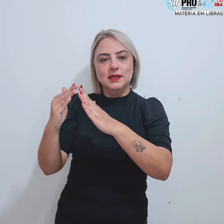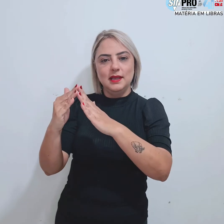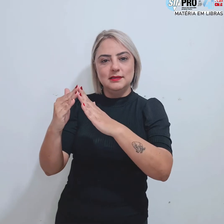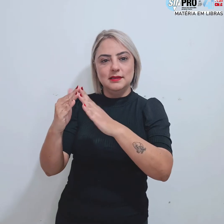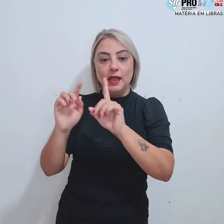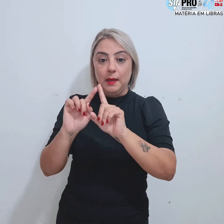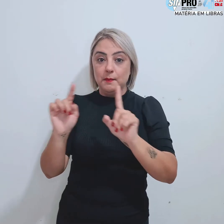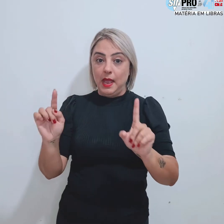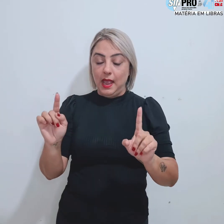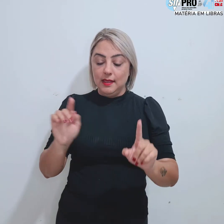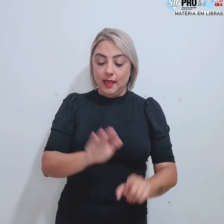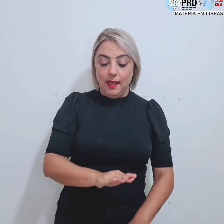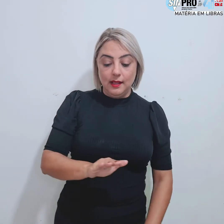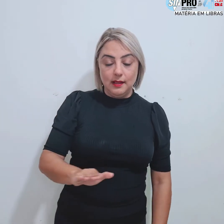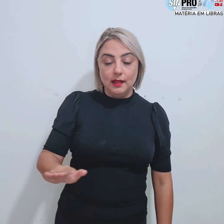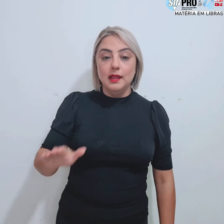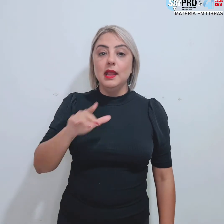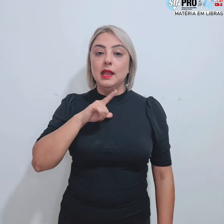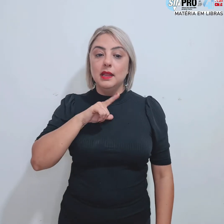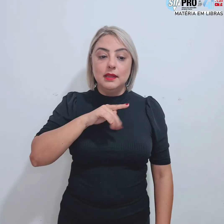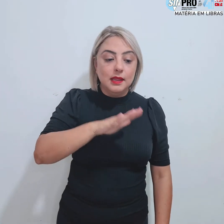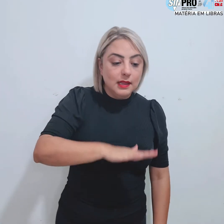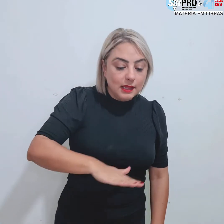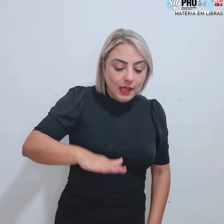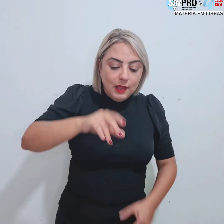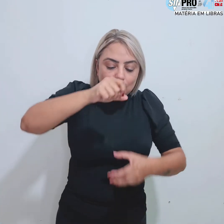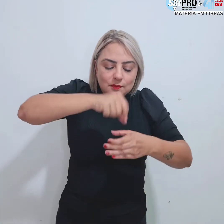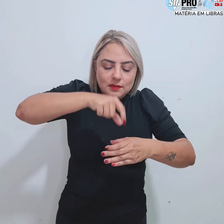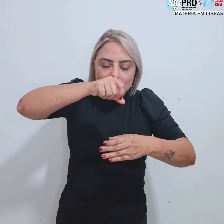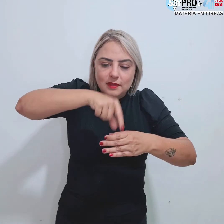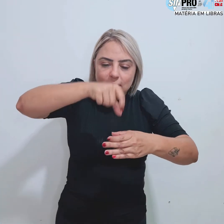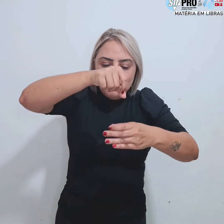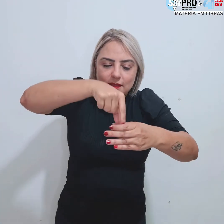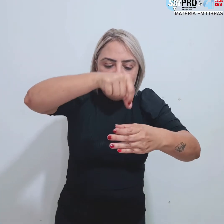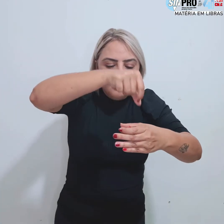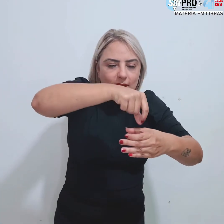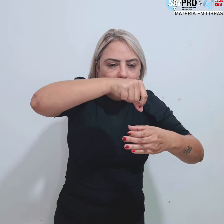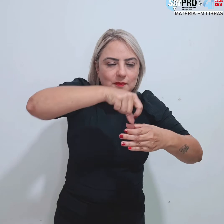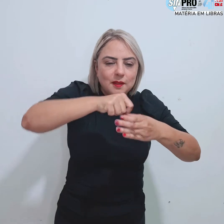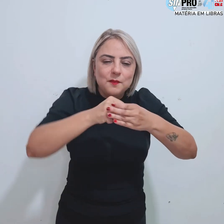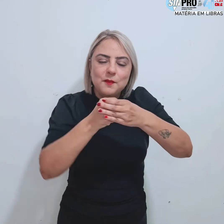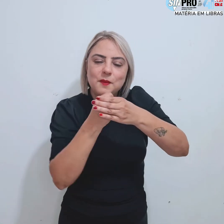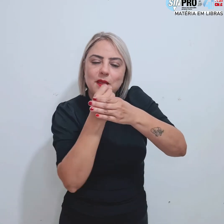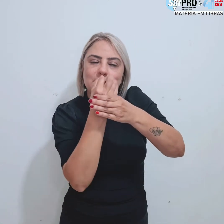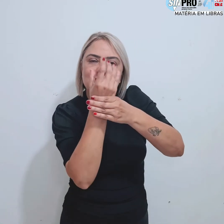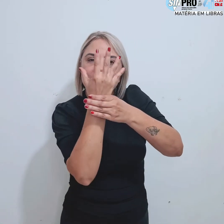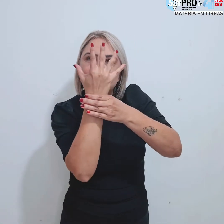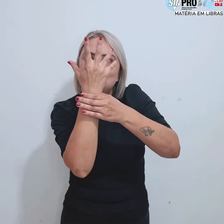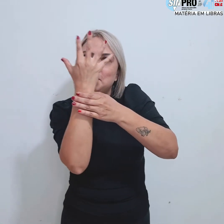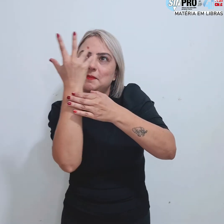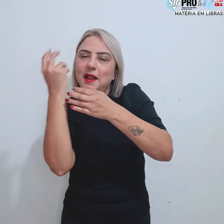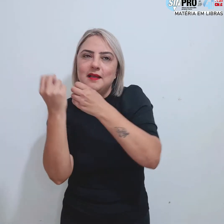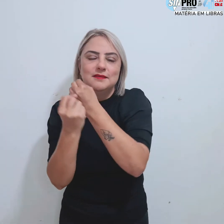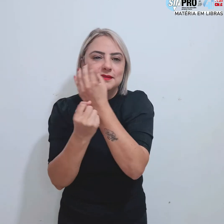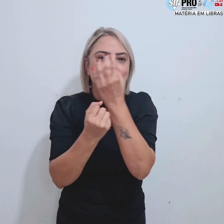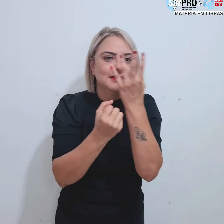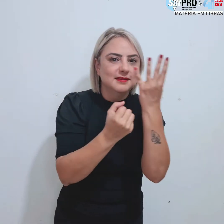casa. Mas ela ainda tem um terreno fértil que dá para a gente plantar muitas sementinhas.